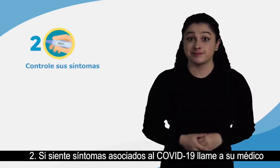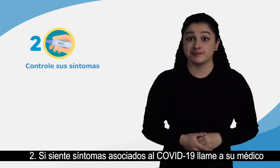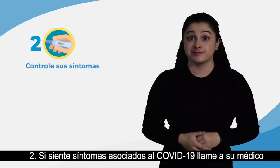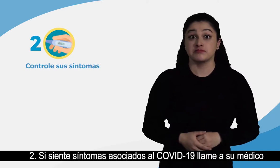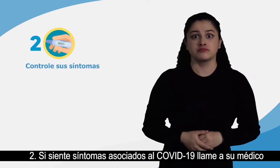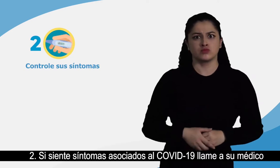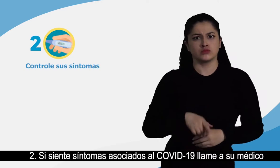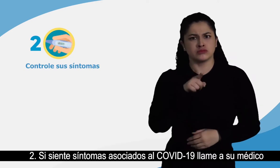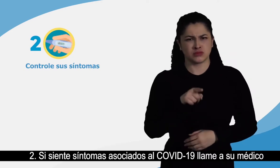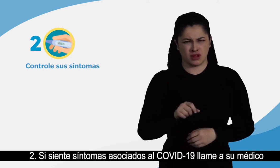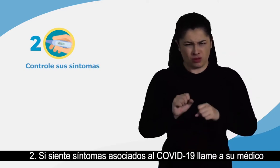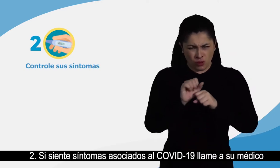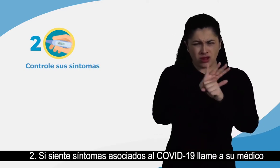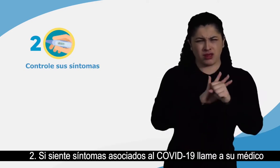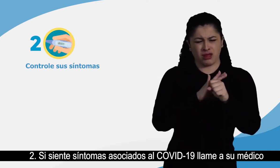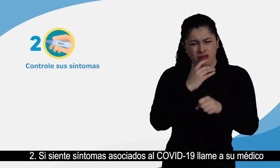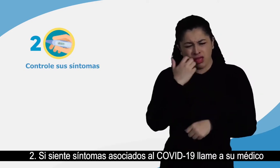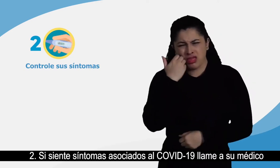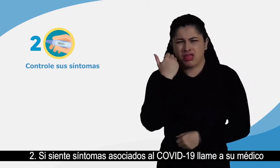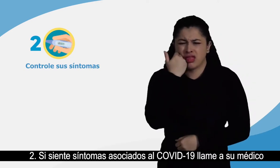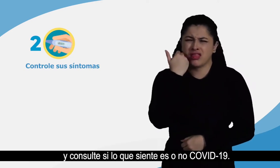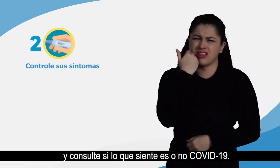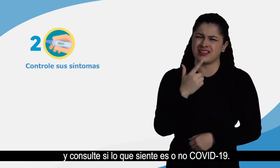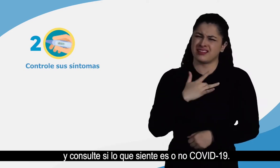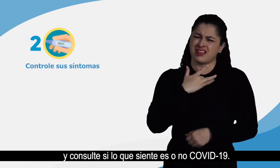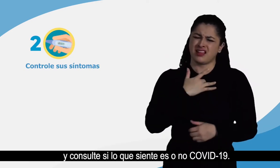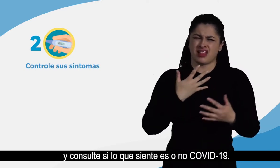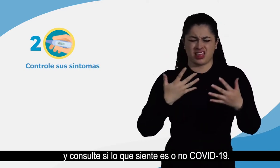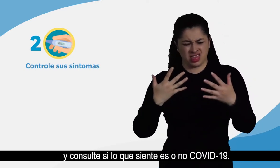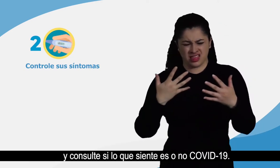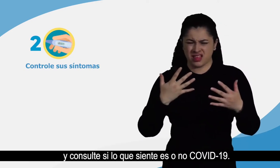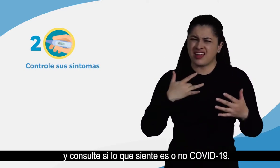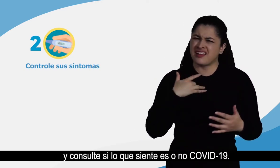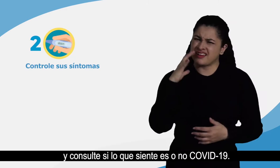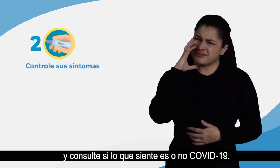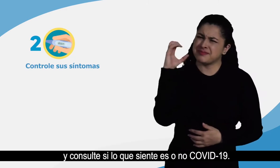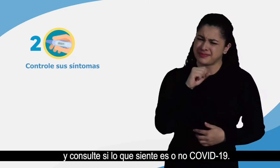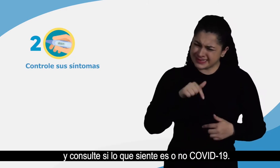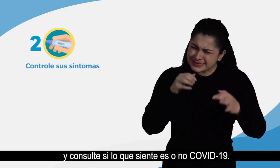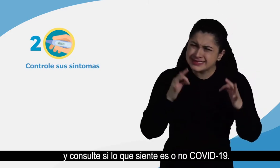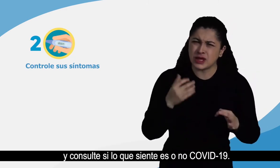síntomas asociados al COVID-19 Llame a su médico y consulte si lo que siente es o no COVID-19